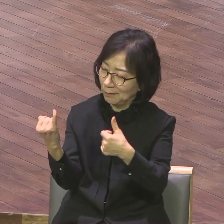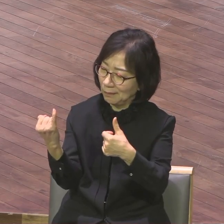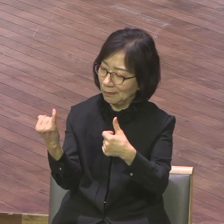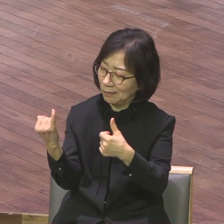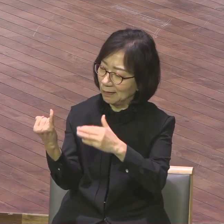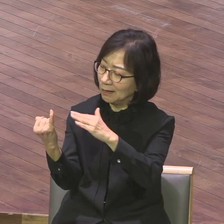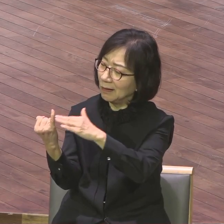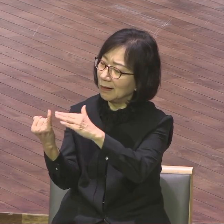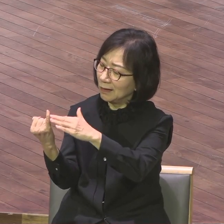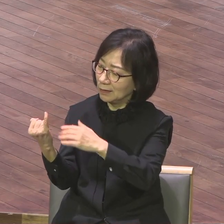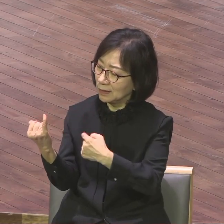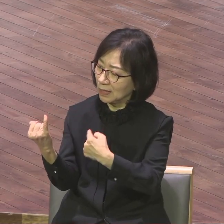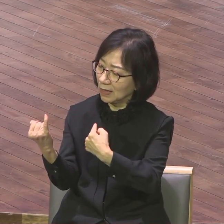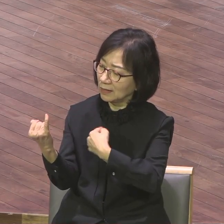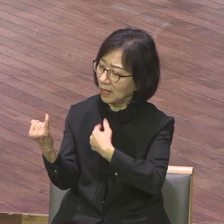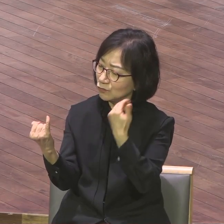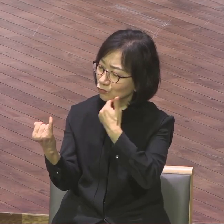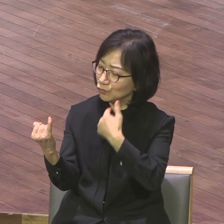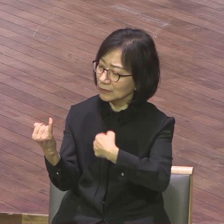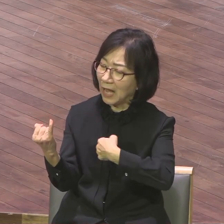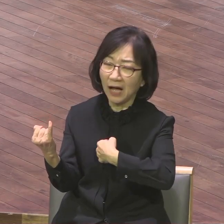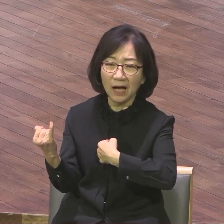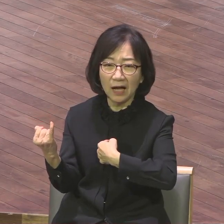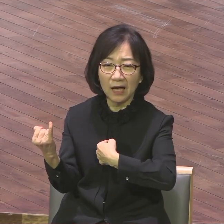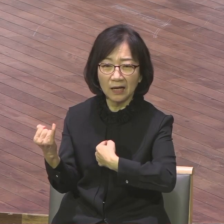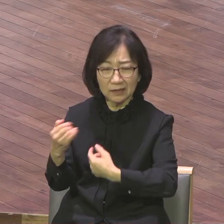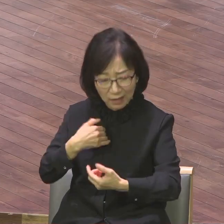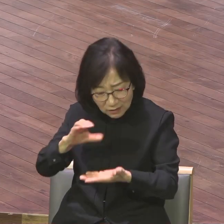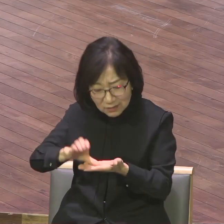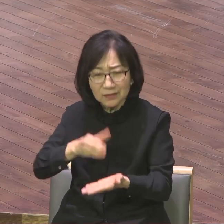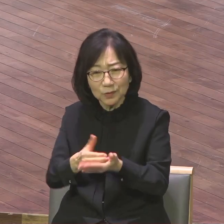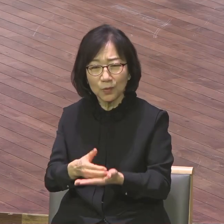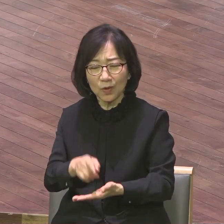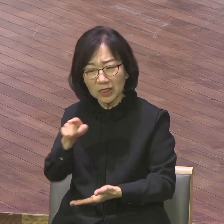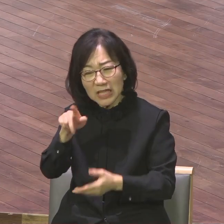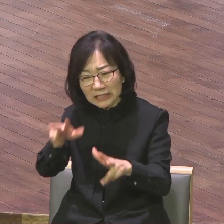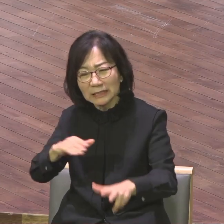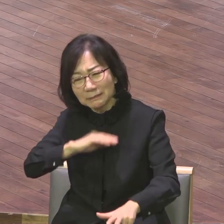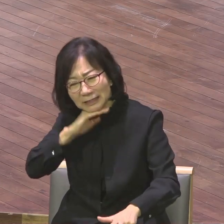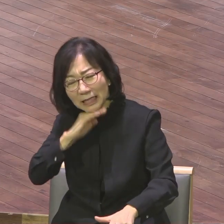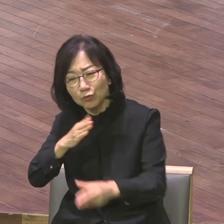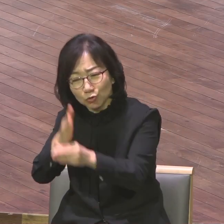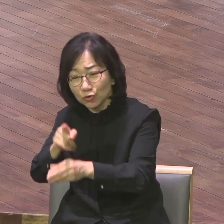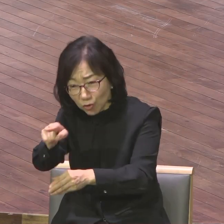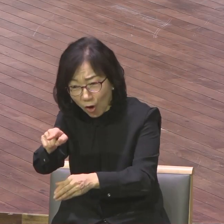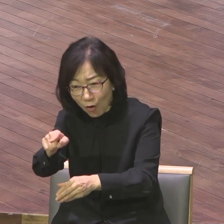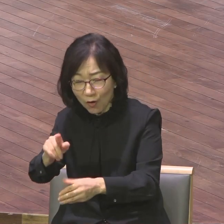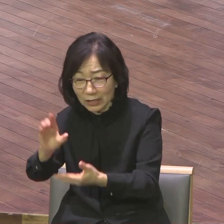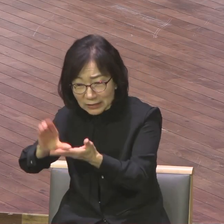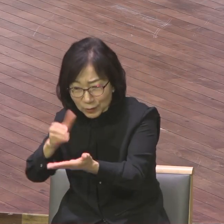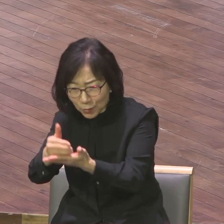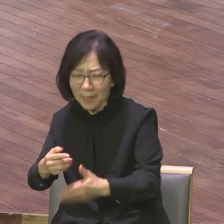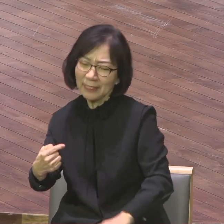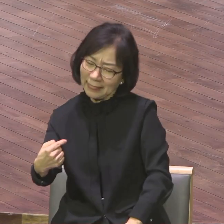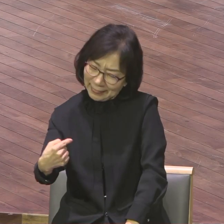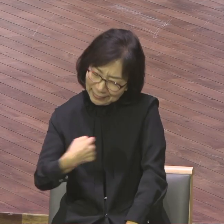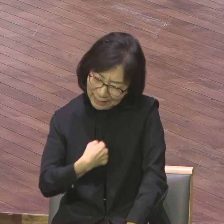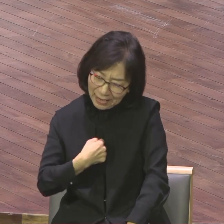자신이 바로 너가 기다리는 메시아 그리스도라는 사실을 밝힙니다. 26절입니다. 여자가